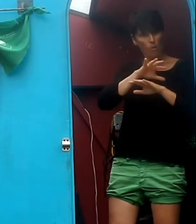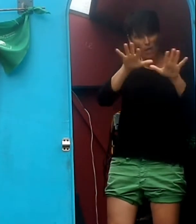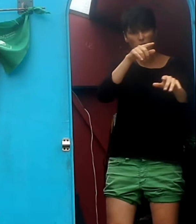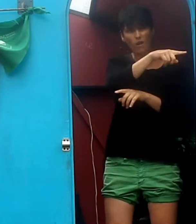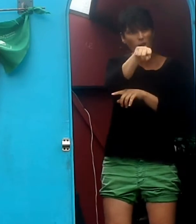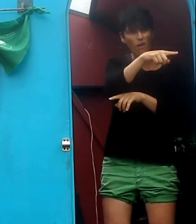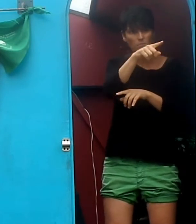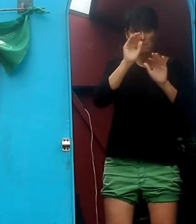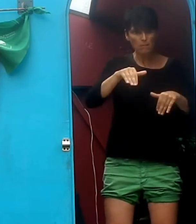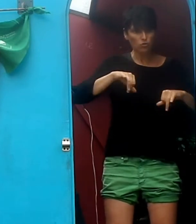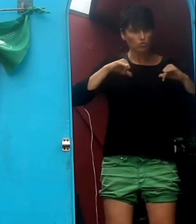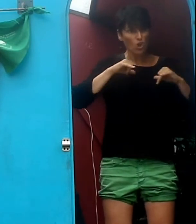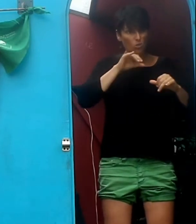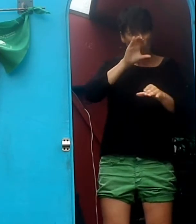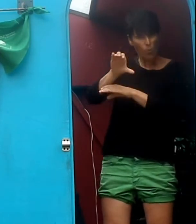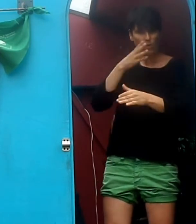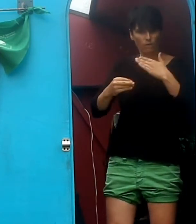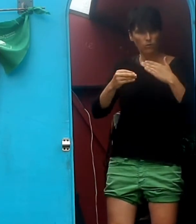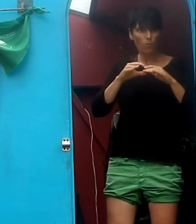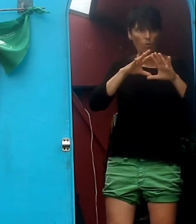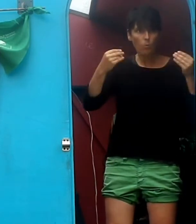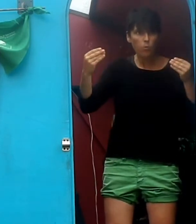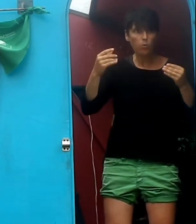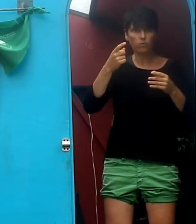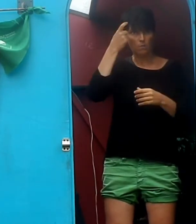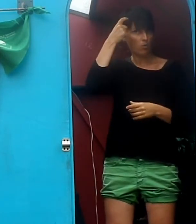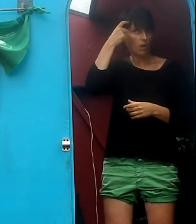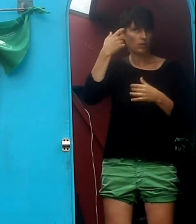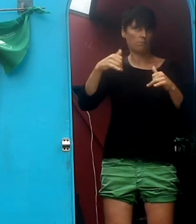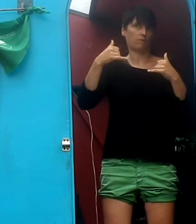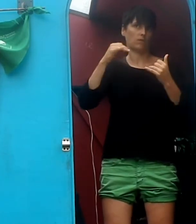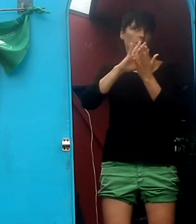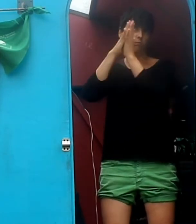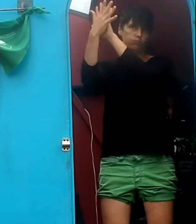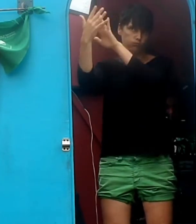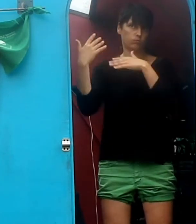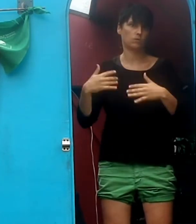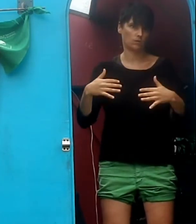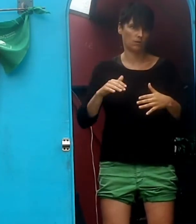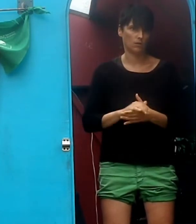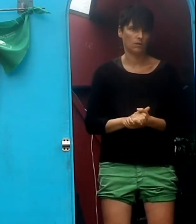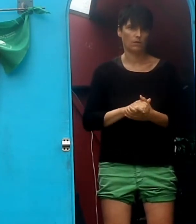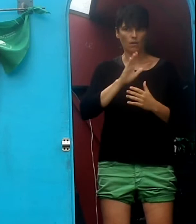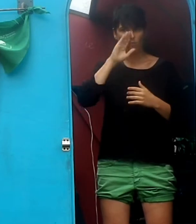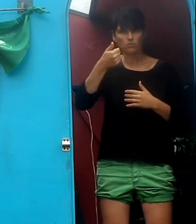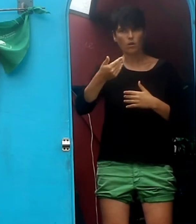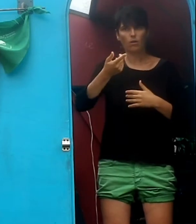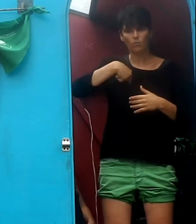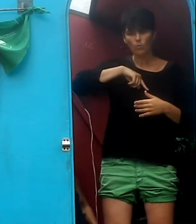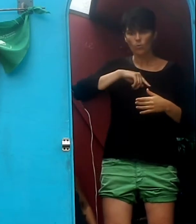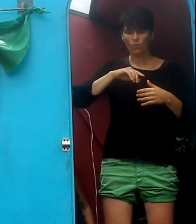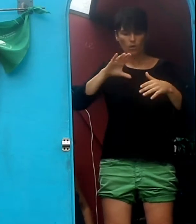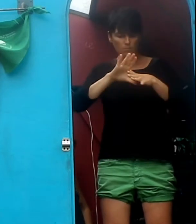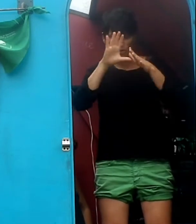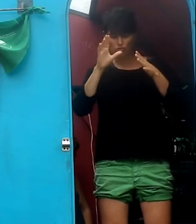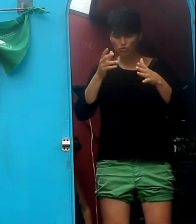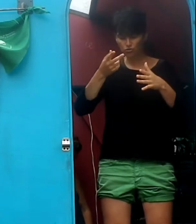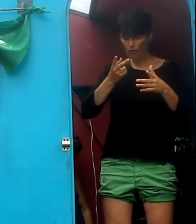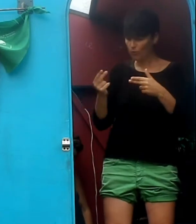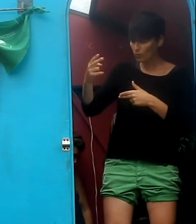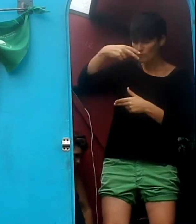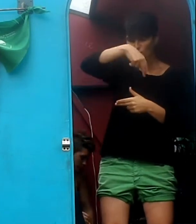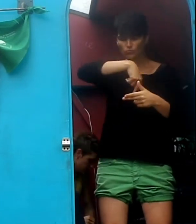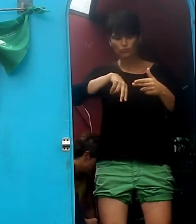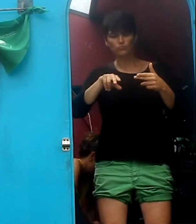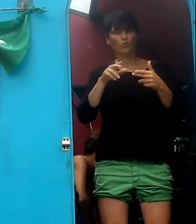et des gens très jeunes, et c'est pas du tout quelque chose qui est gagné dans les mentalités. Et du coup,